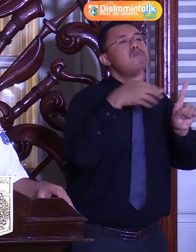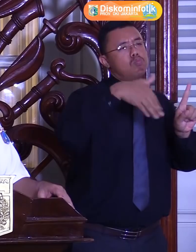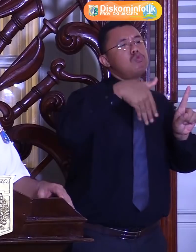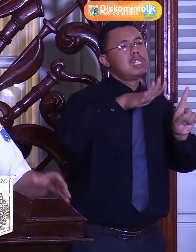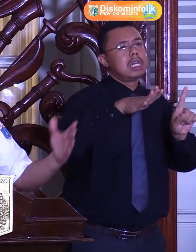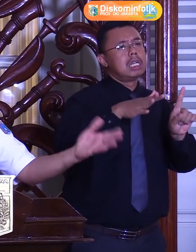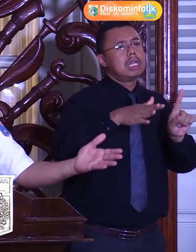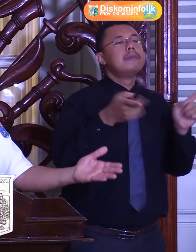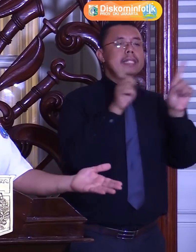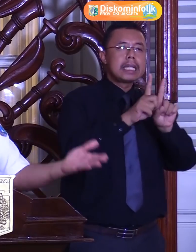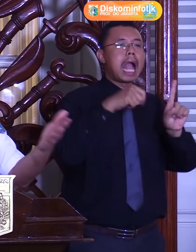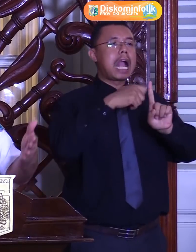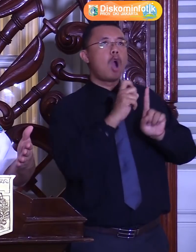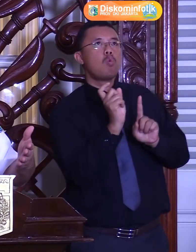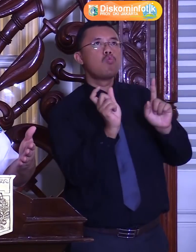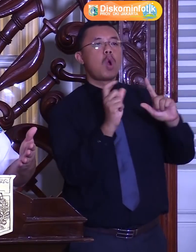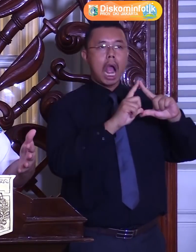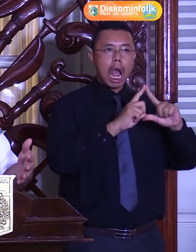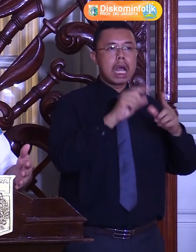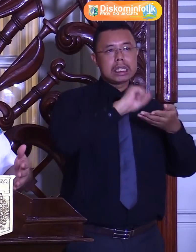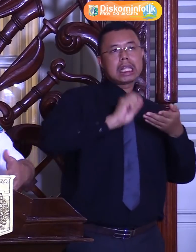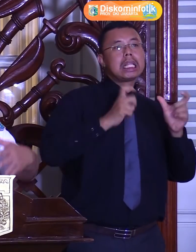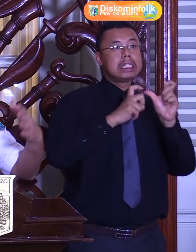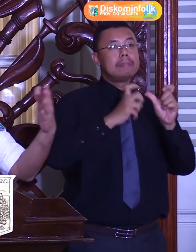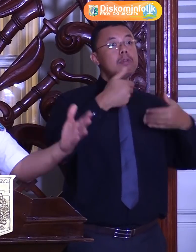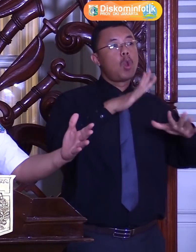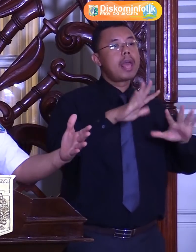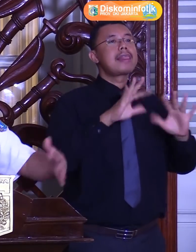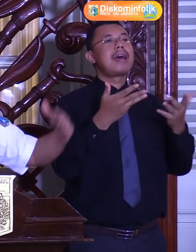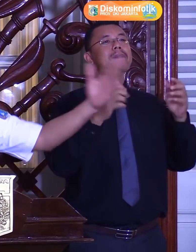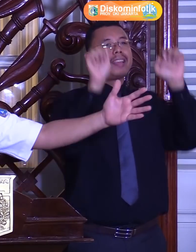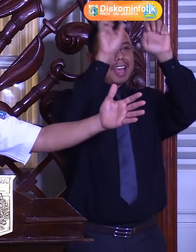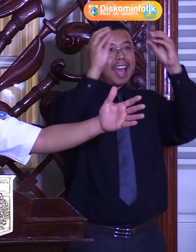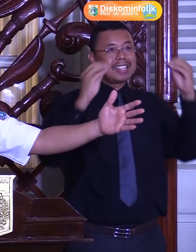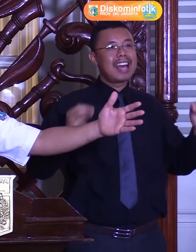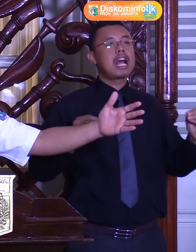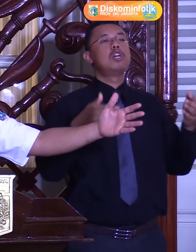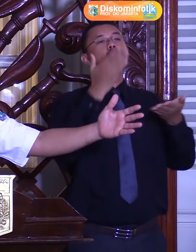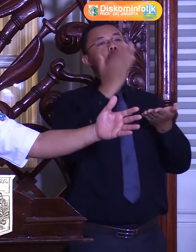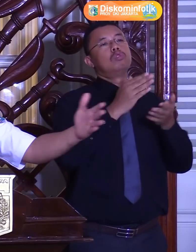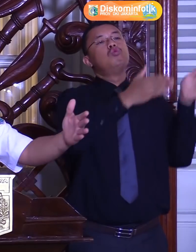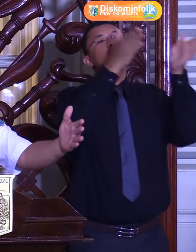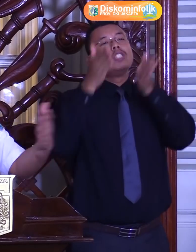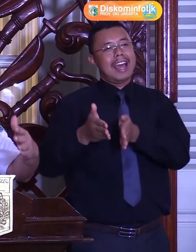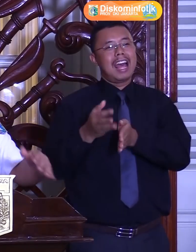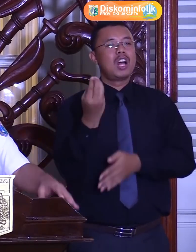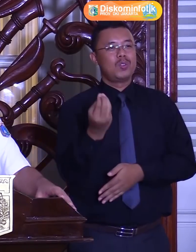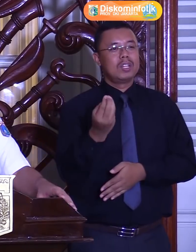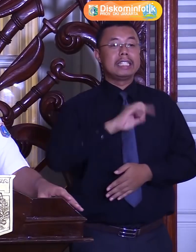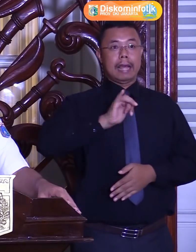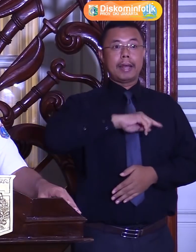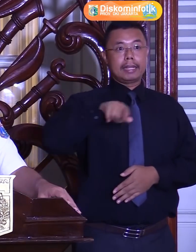terus. Di KUA, di kantor catatan sipil, tapi resepsinya tunda dulu. Sama dengan